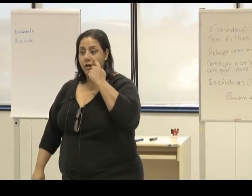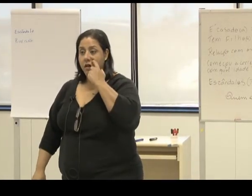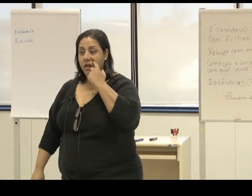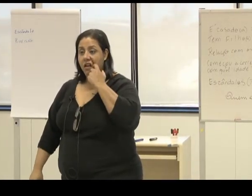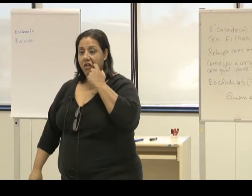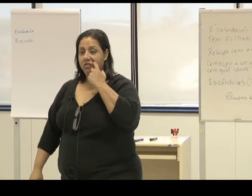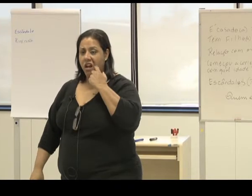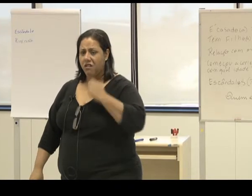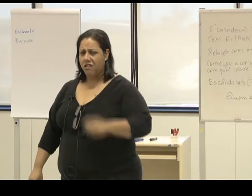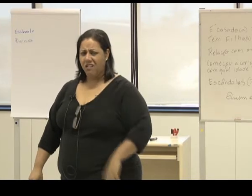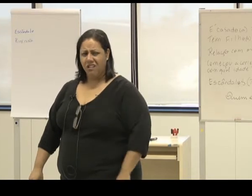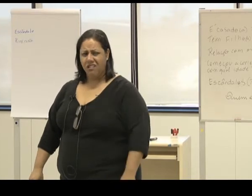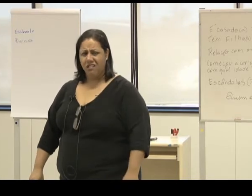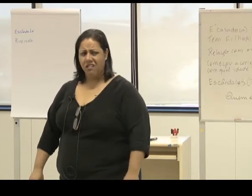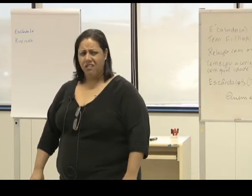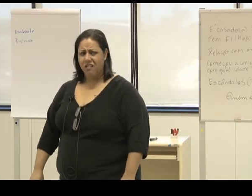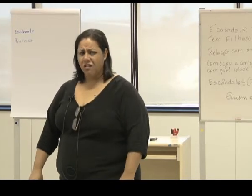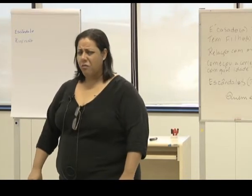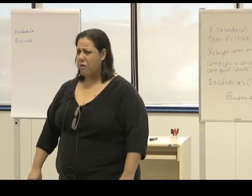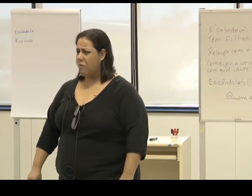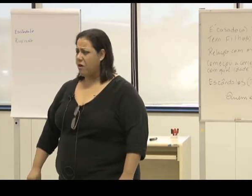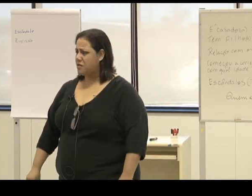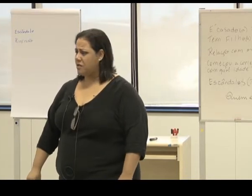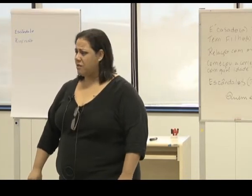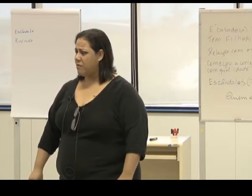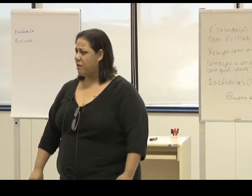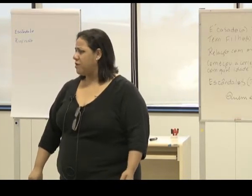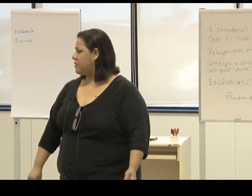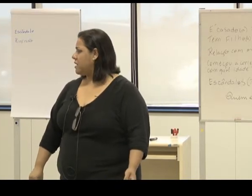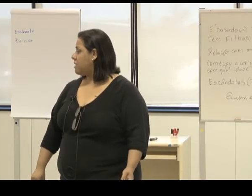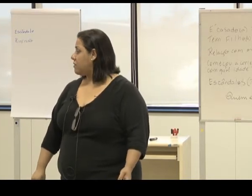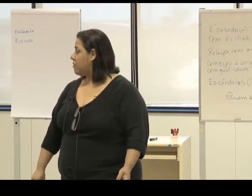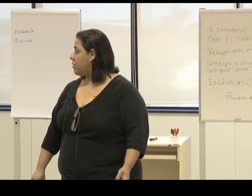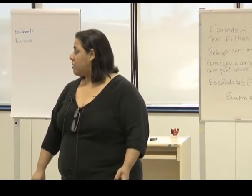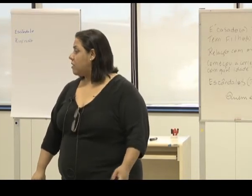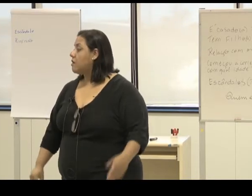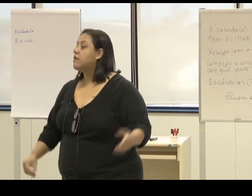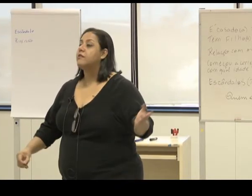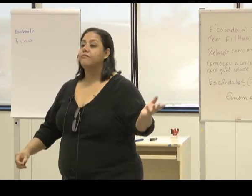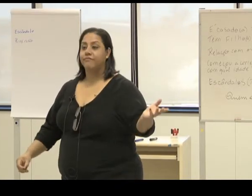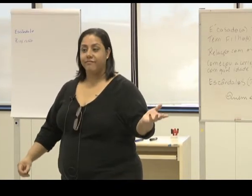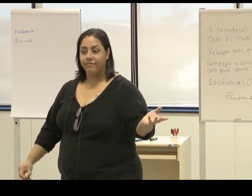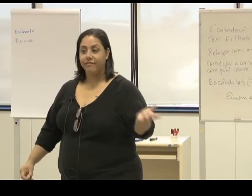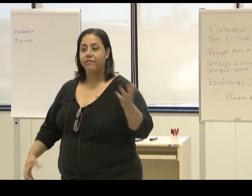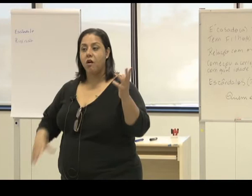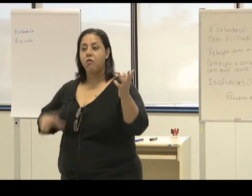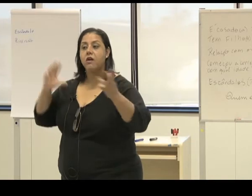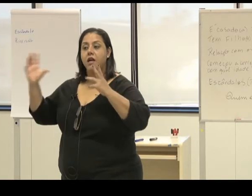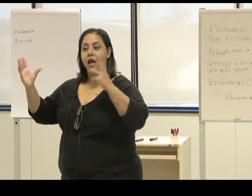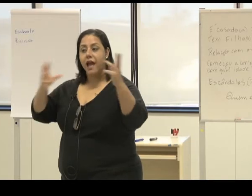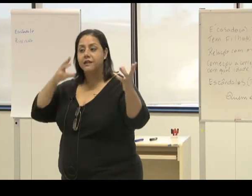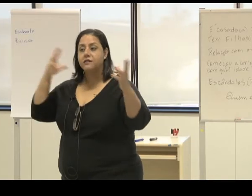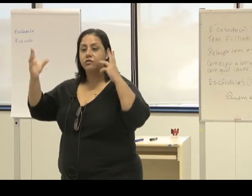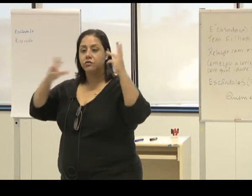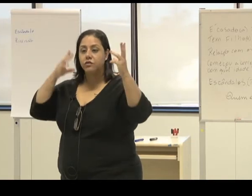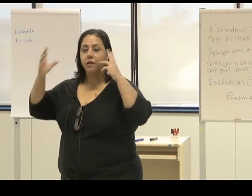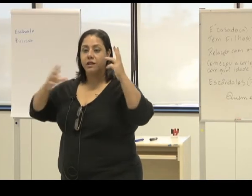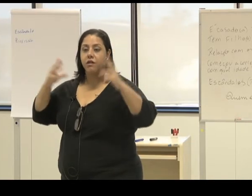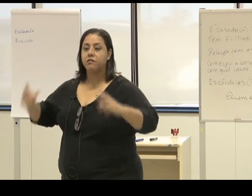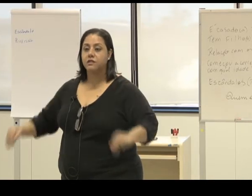Aí eu falo, como é que pode? Pode fazer isso? Então, essa estrutura mental é que vocês têm que